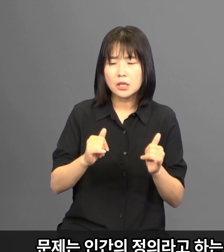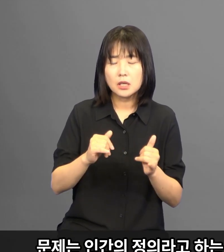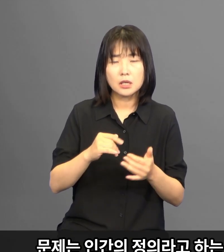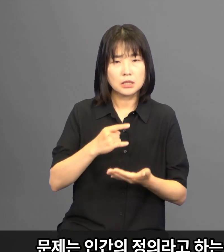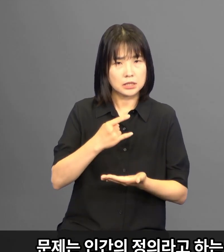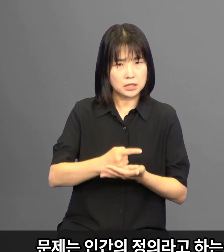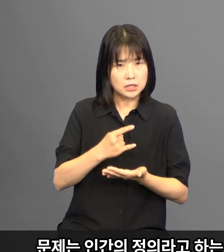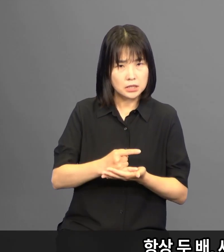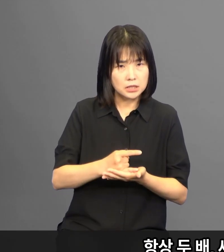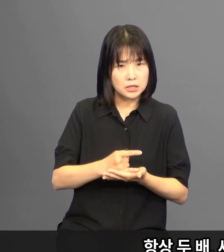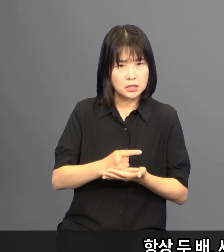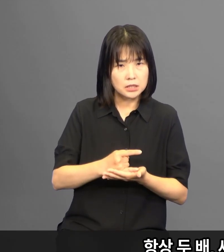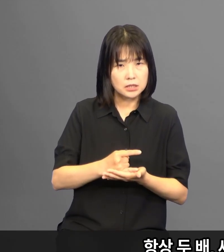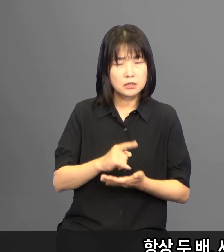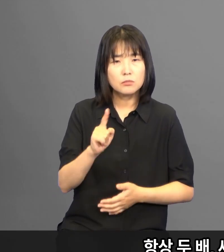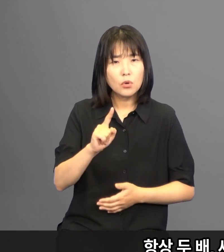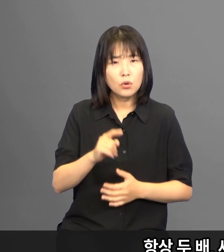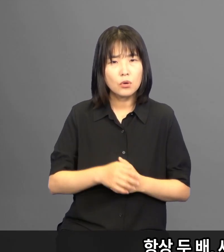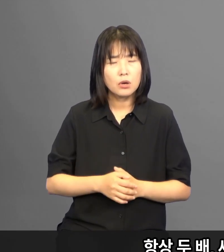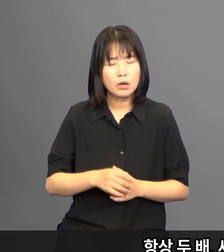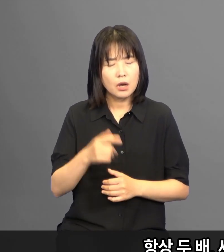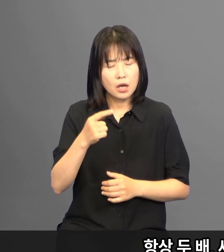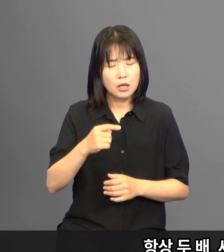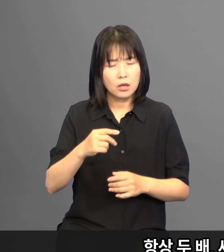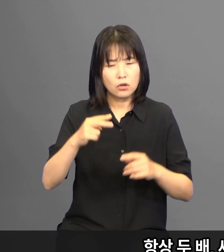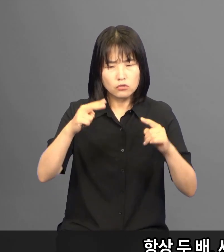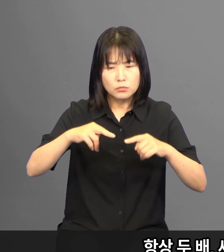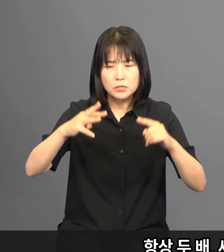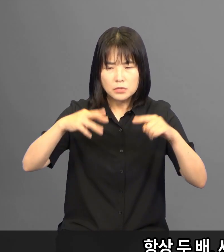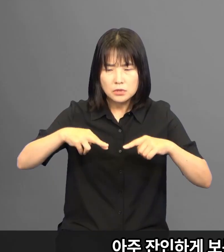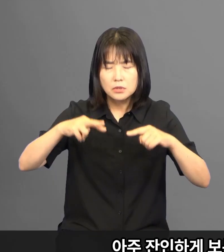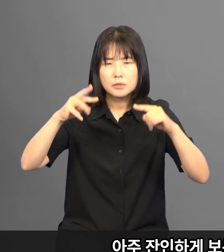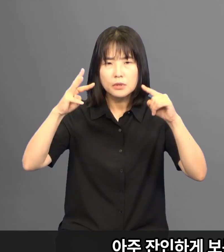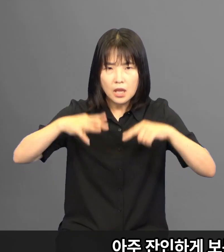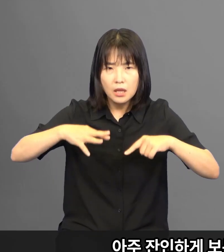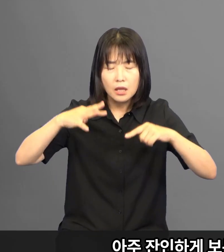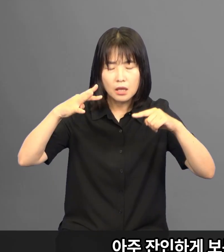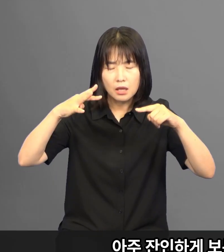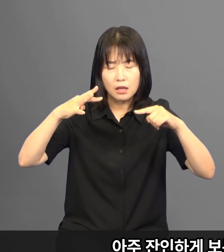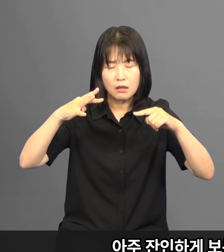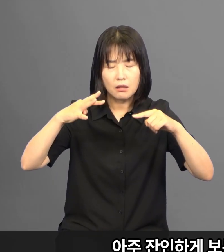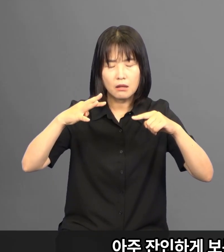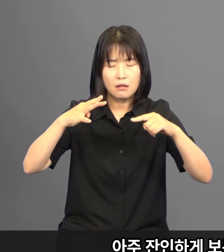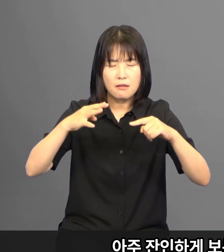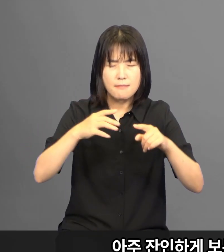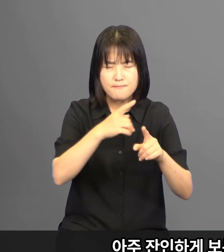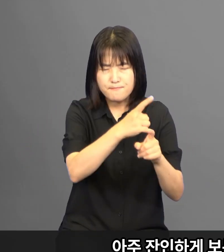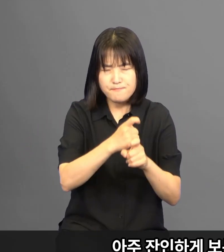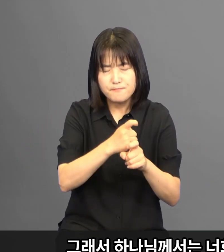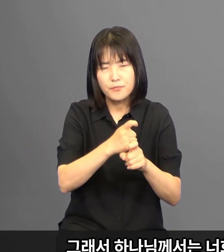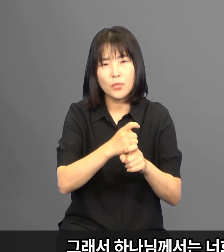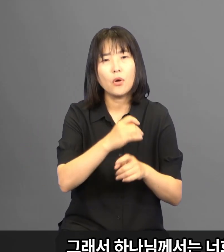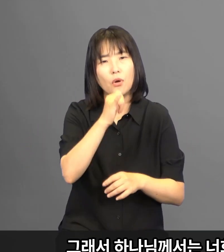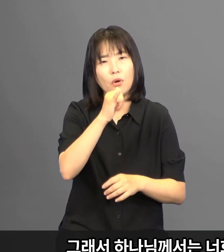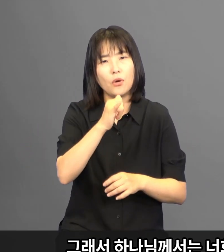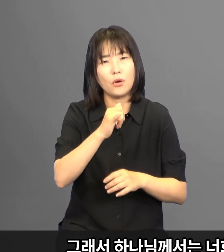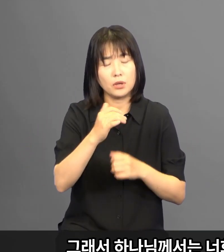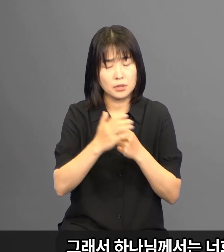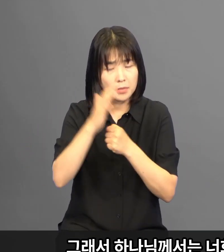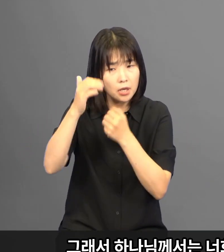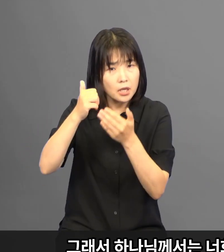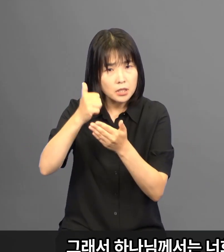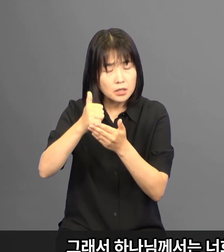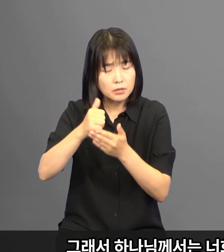눈, 이에는 이가 아니라 항상 2배, 3배, 4배 그 이상 아주 잔인하게 보복을 한다는 데 있습니다. 그래서